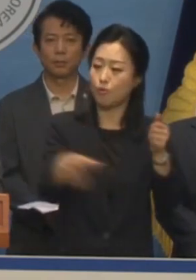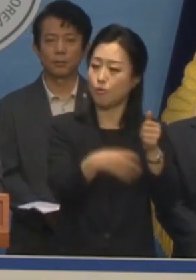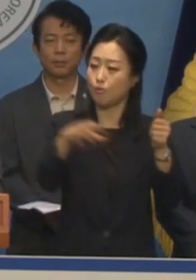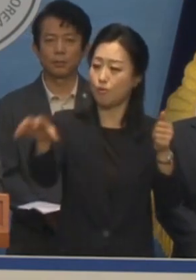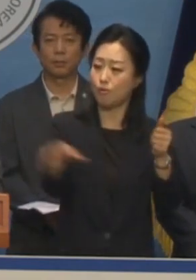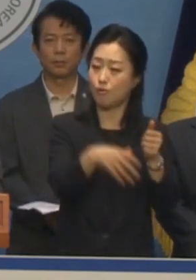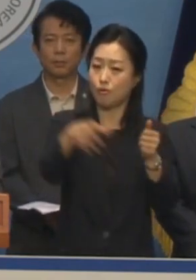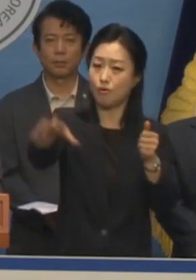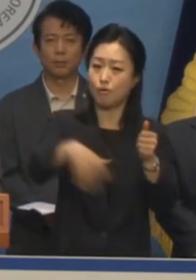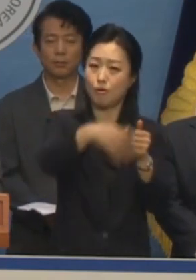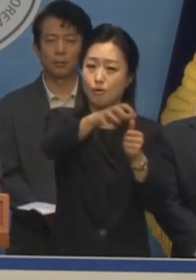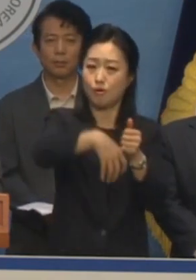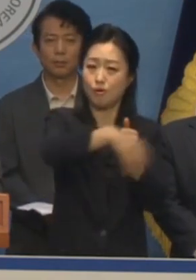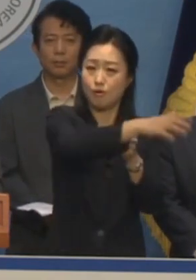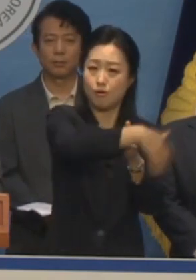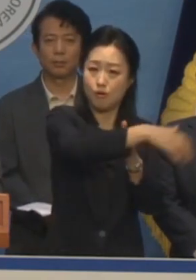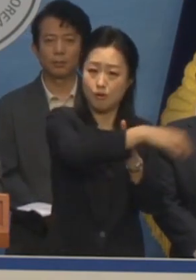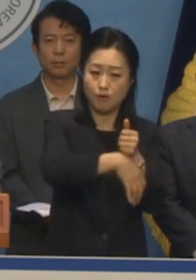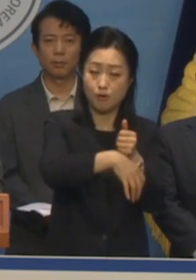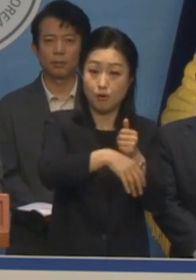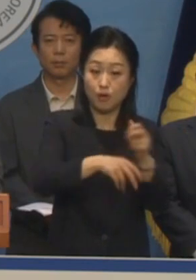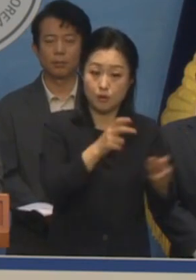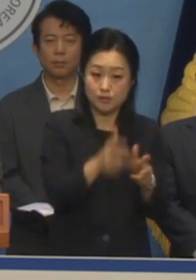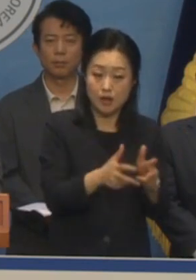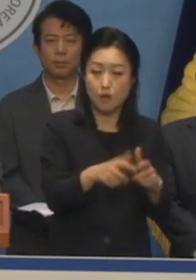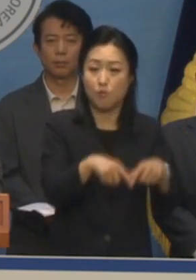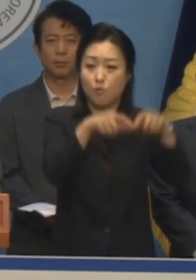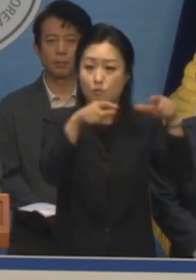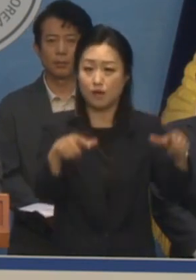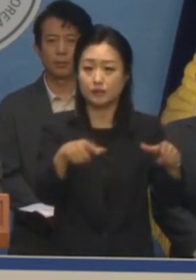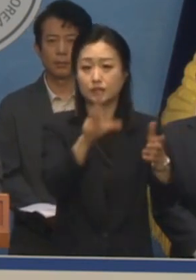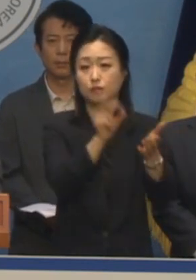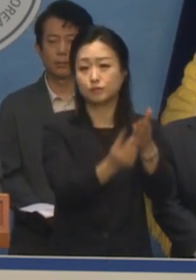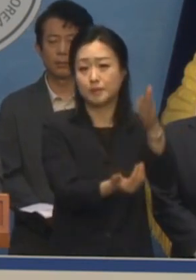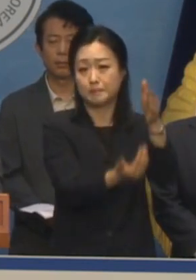유용하면서 무한정 사업을 확장하기에 급급했습니다.